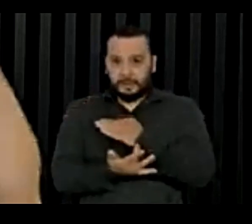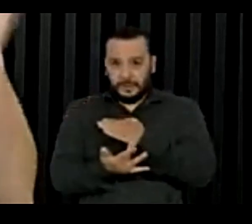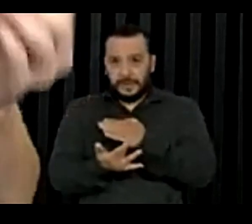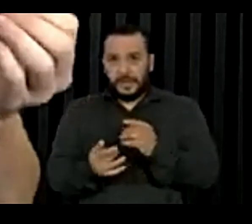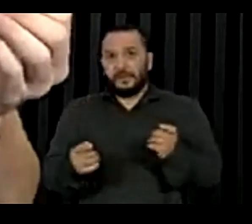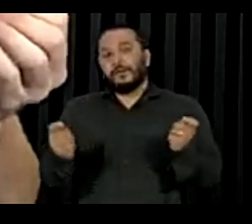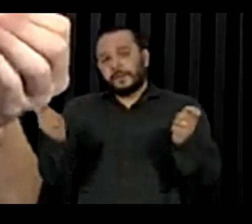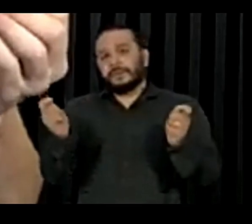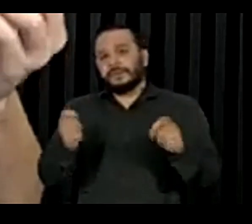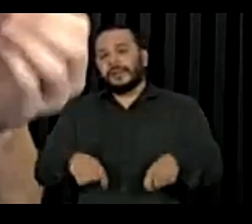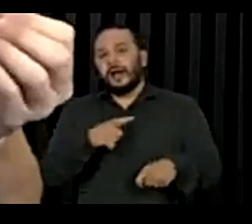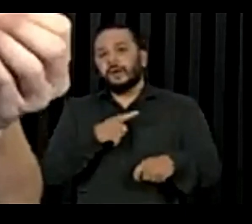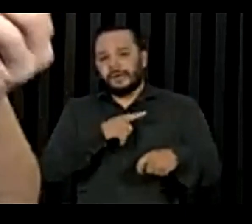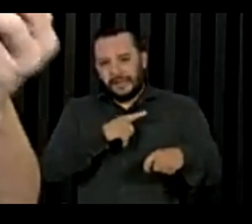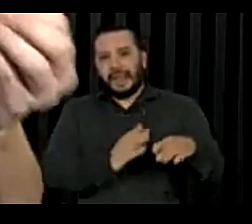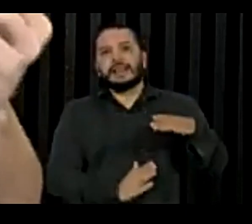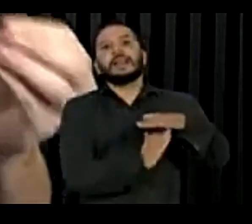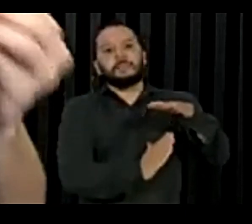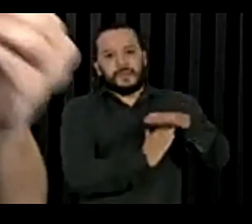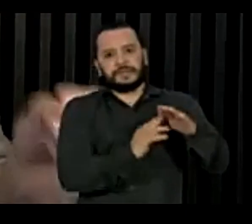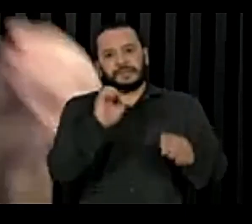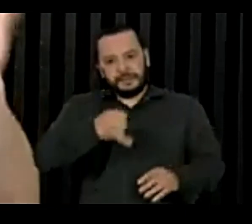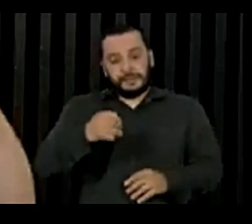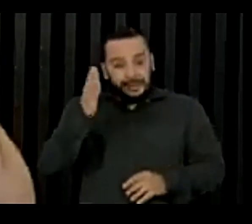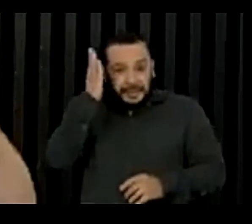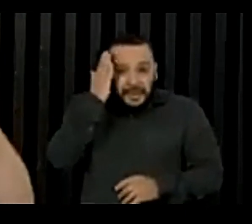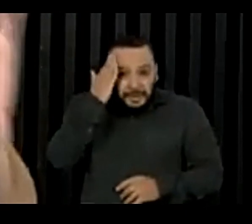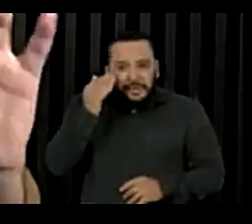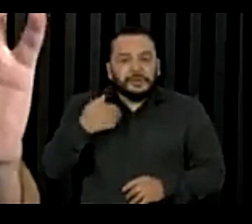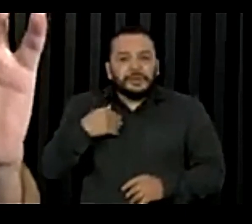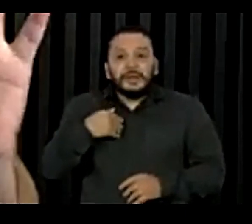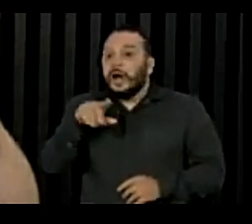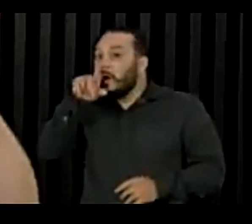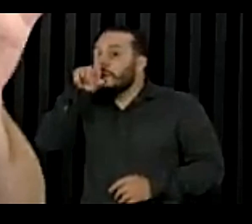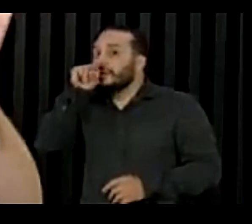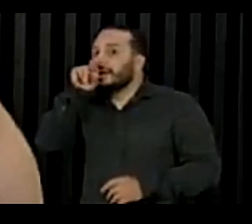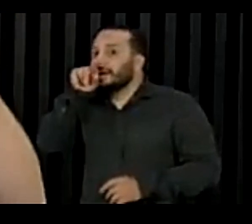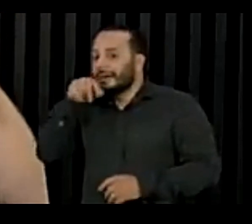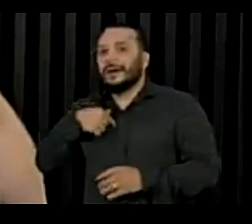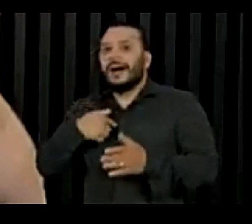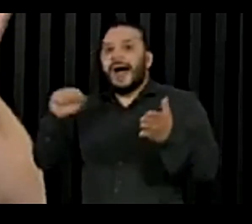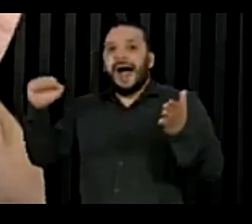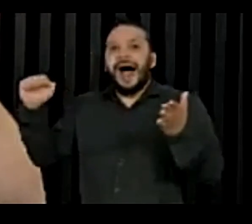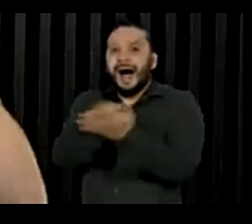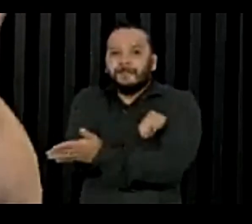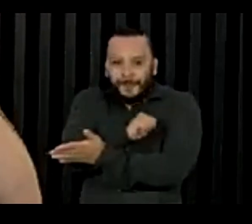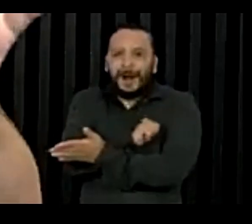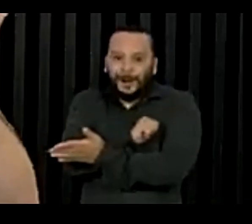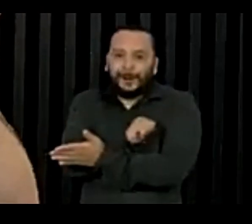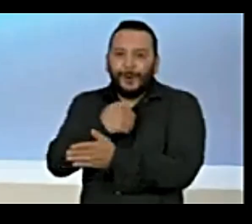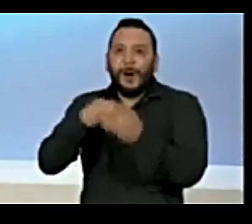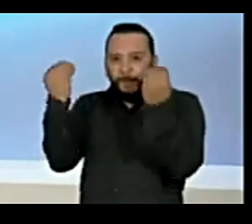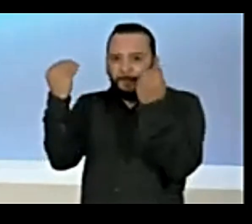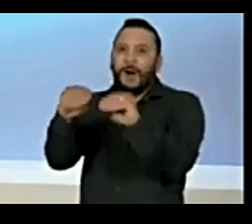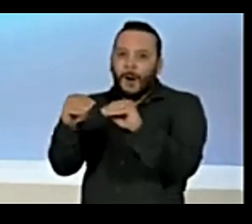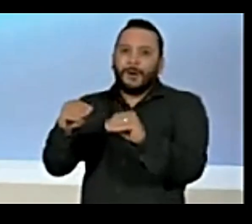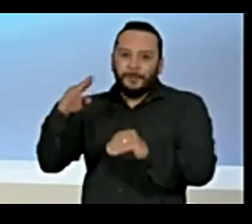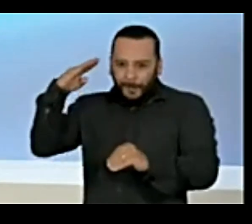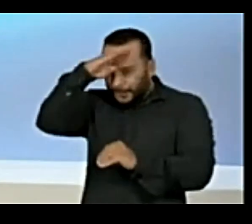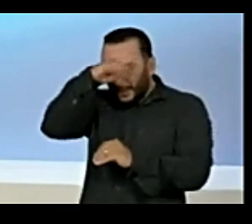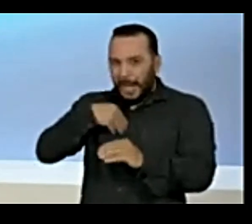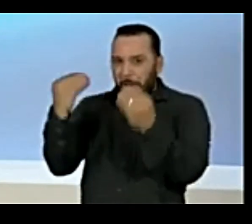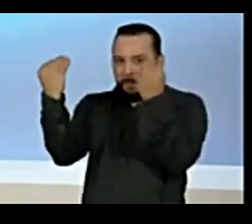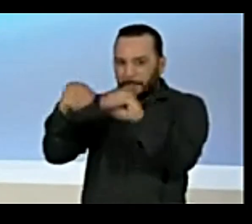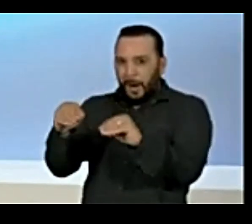filtros. A gente teve recentemente o Instagram removendo um post do presidente da República e avisando que o post foi removido por fake news. Esse é